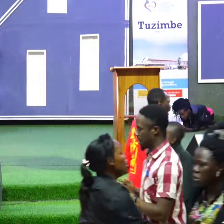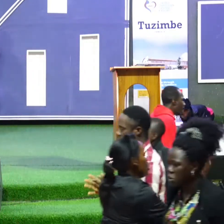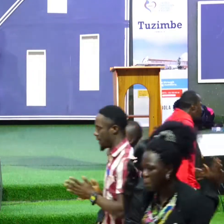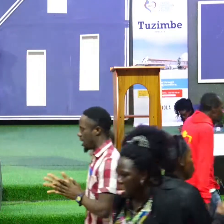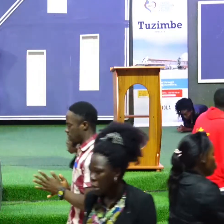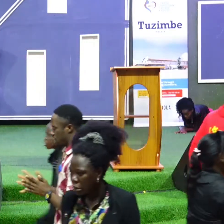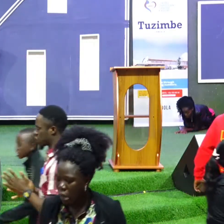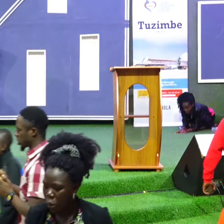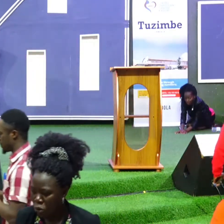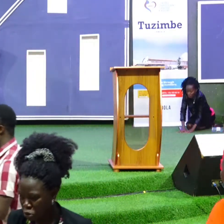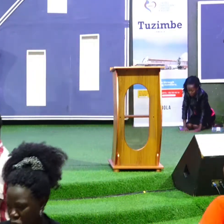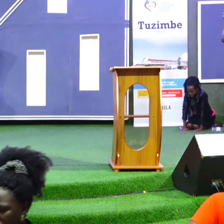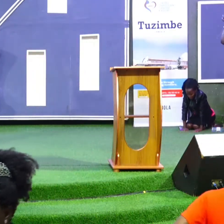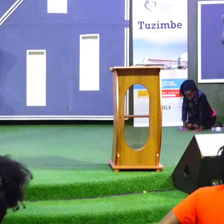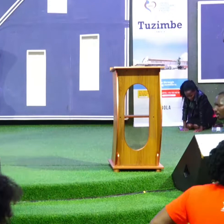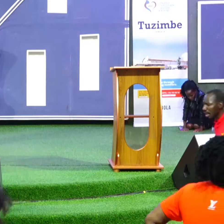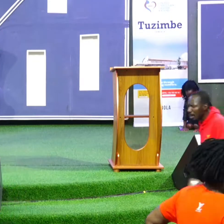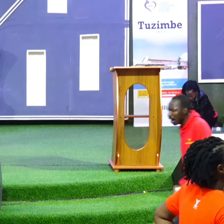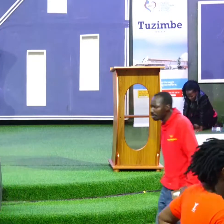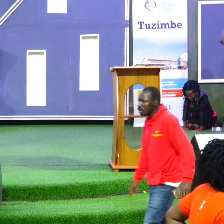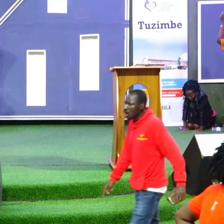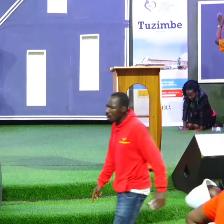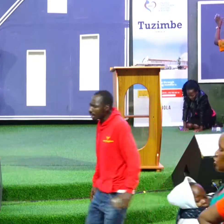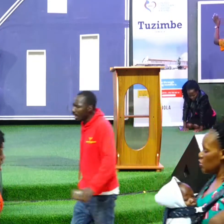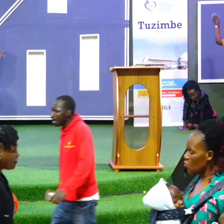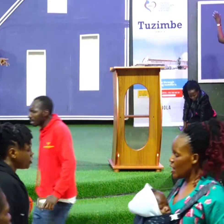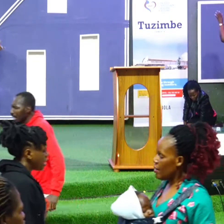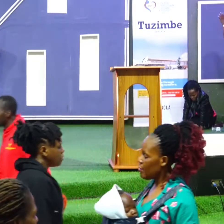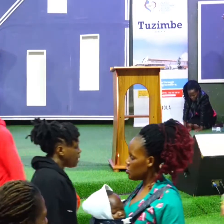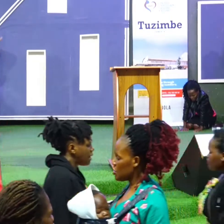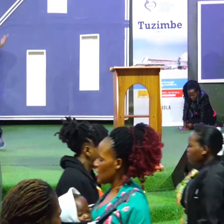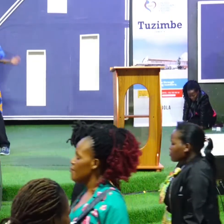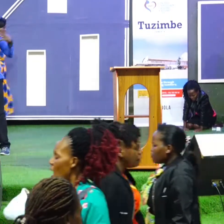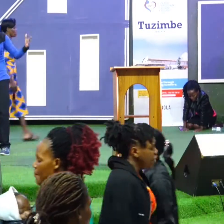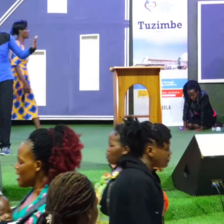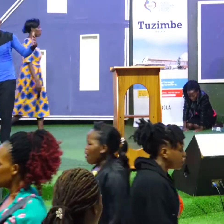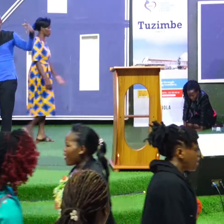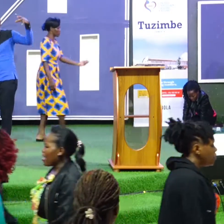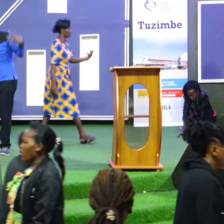guno mukama omwezi ogusookera ddala mu Uganda yenna financial year